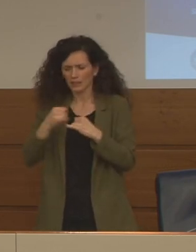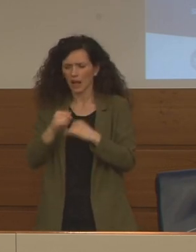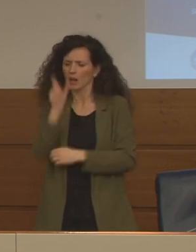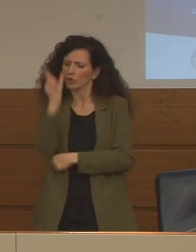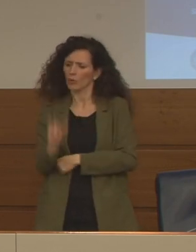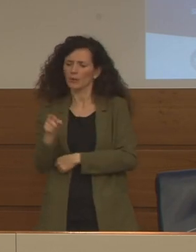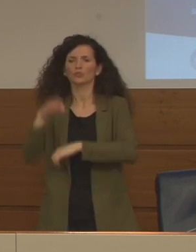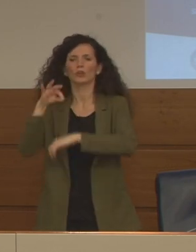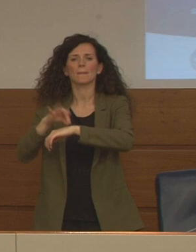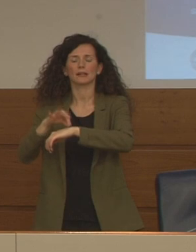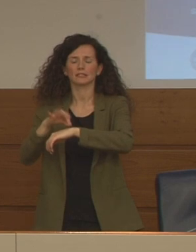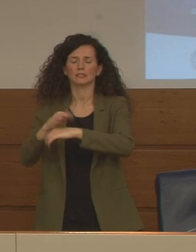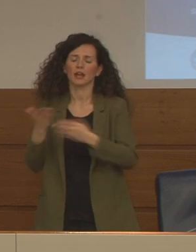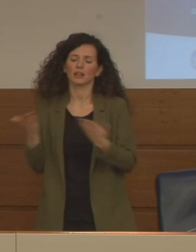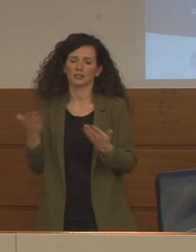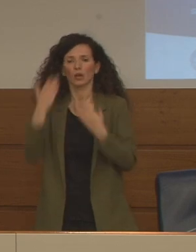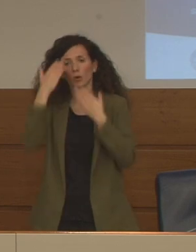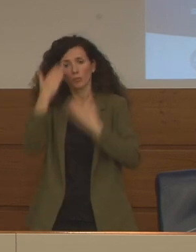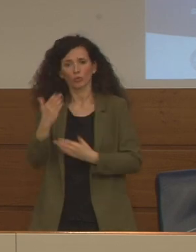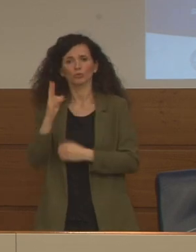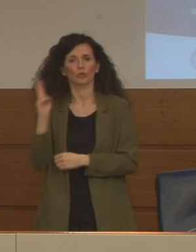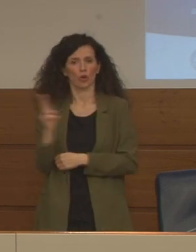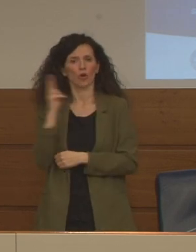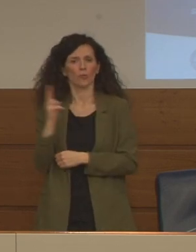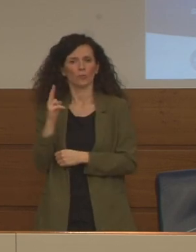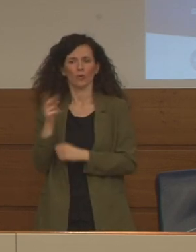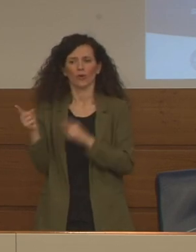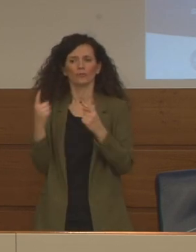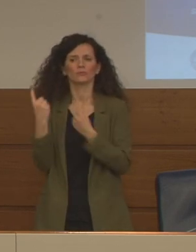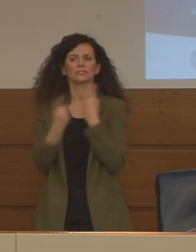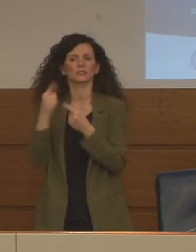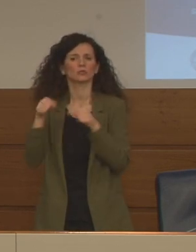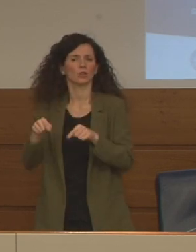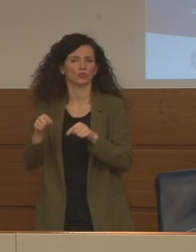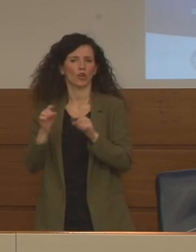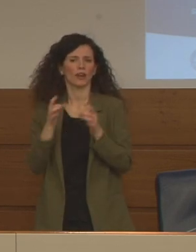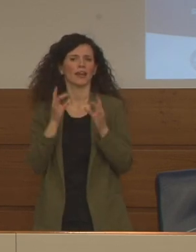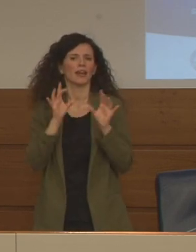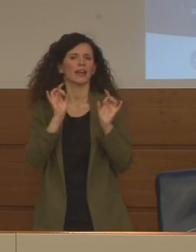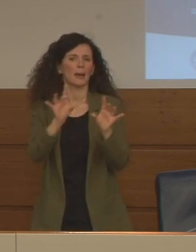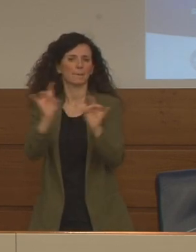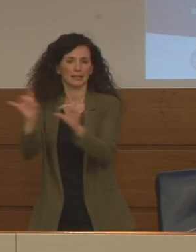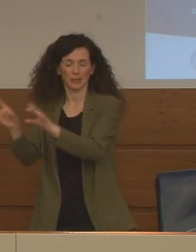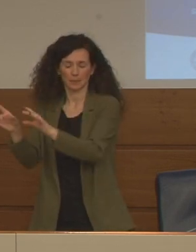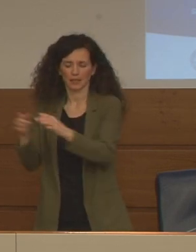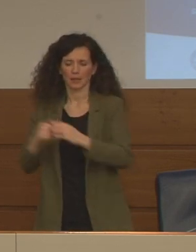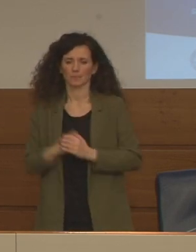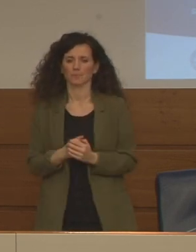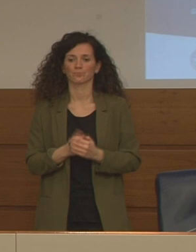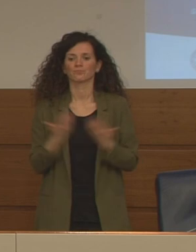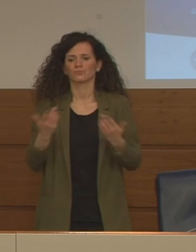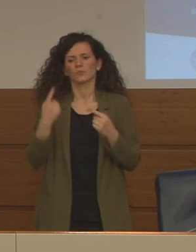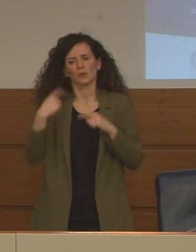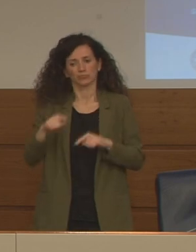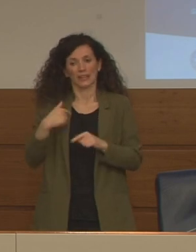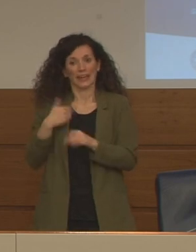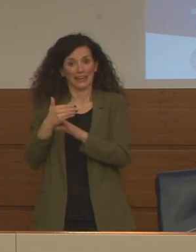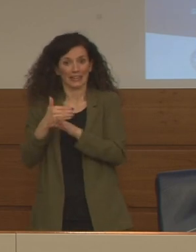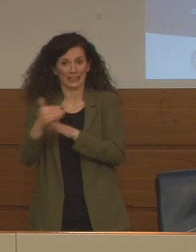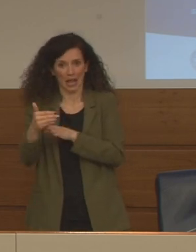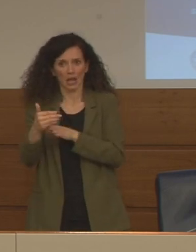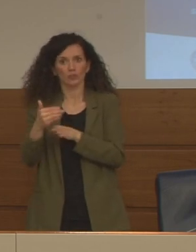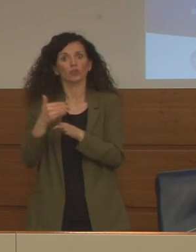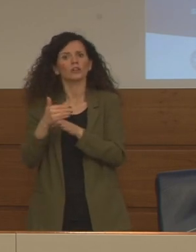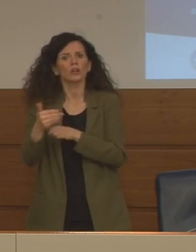persone che purtroppo perdono la vita durante questa epidemia bene questo ovviamente richiede a un ritardo dicevo perché vuol dire